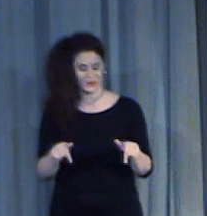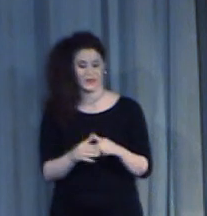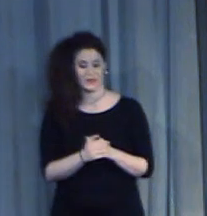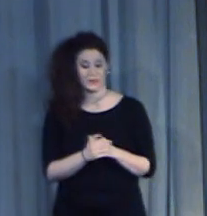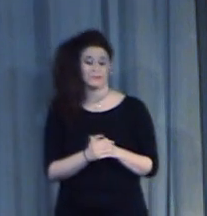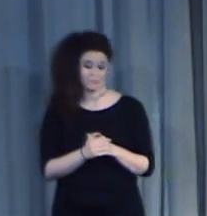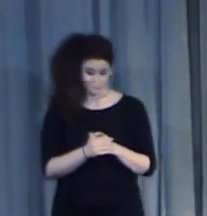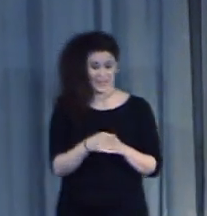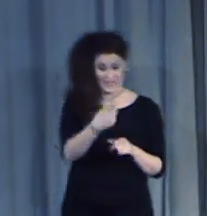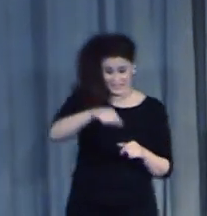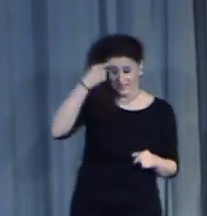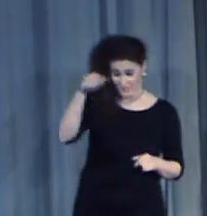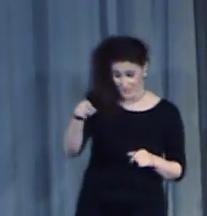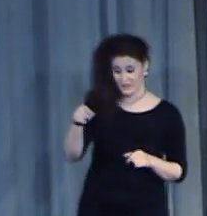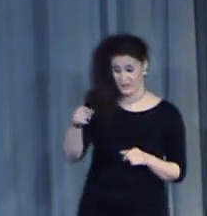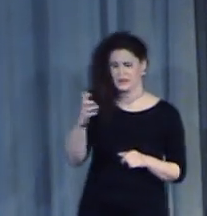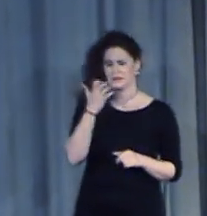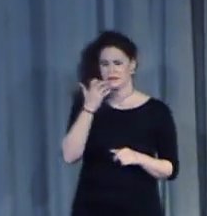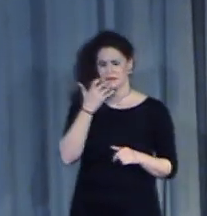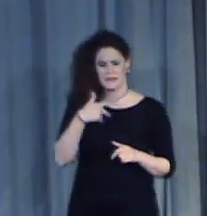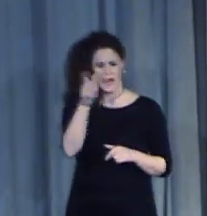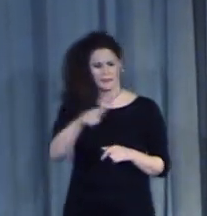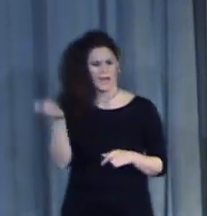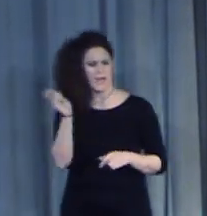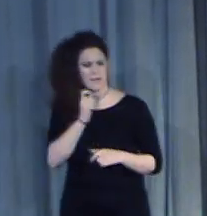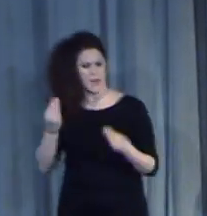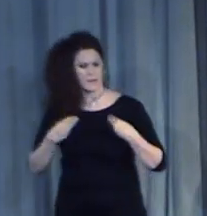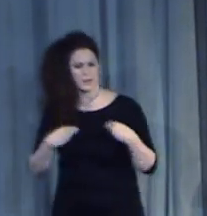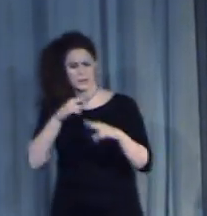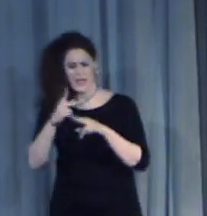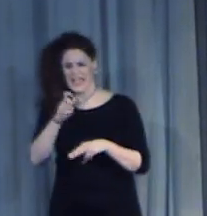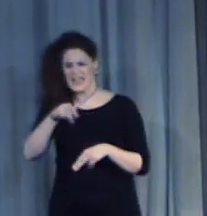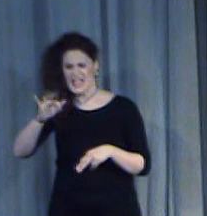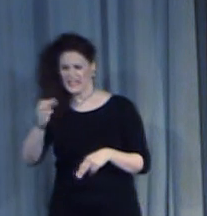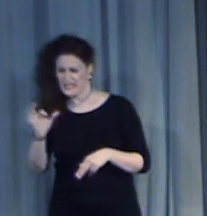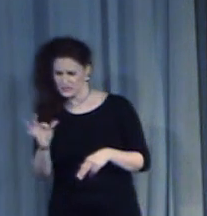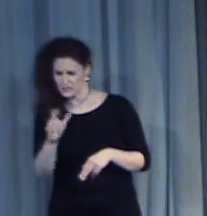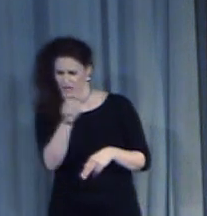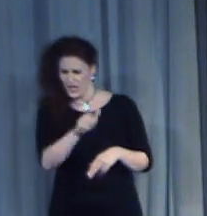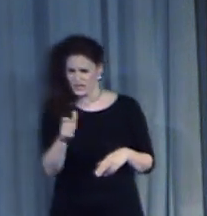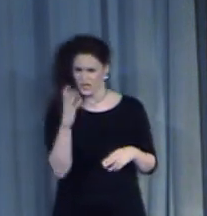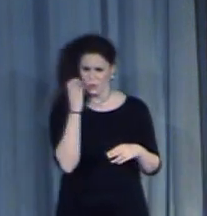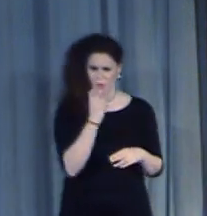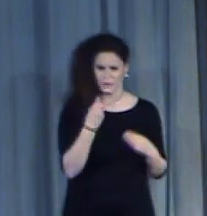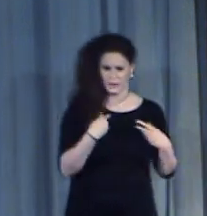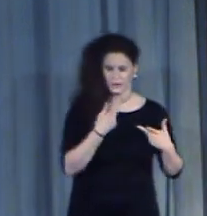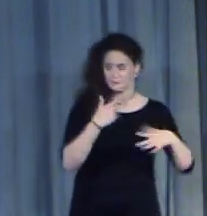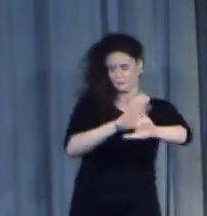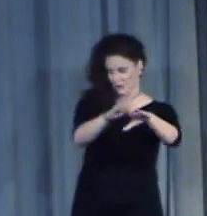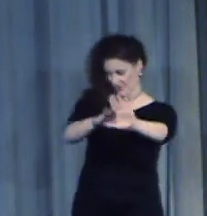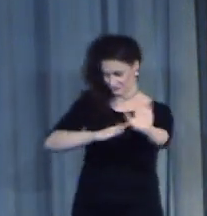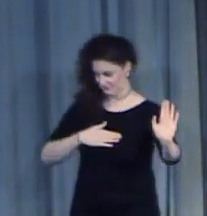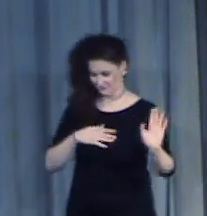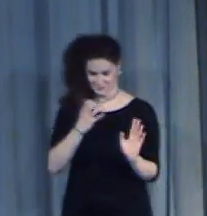Y por cierto, si los de Kenia son keniatas, los de Cuba son... Uf, se me va.